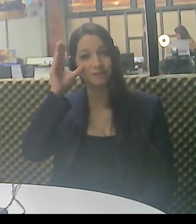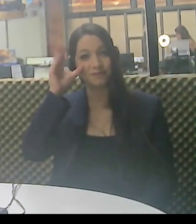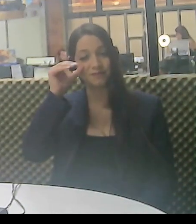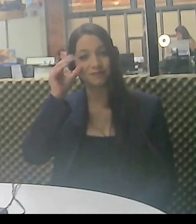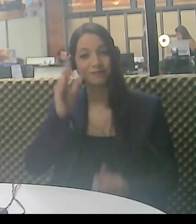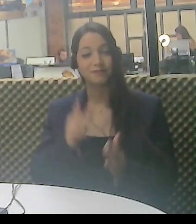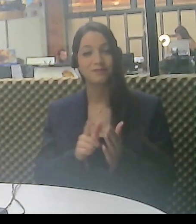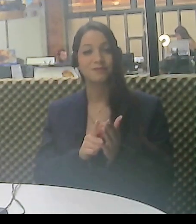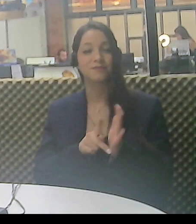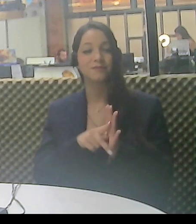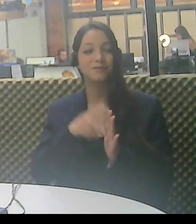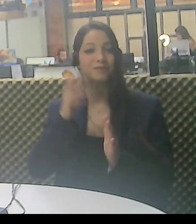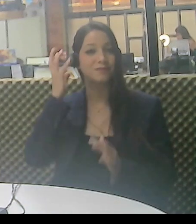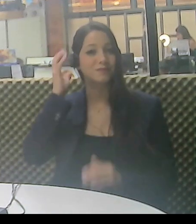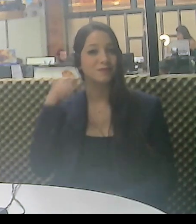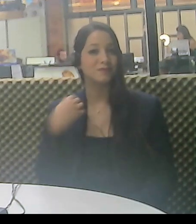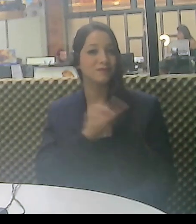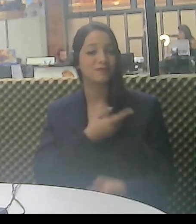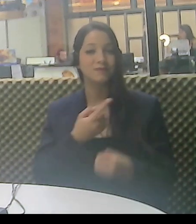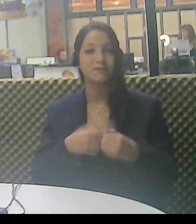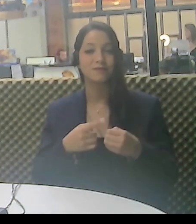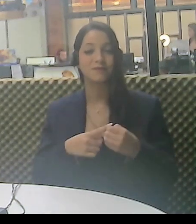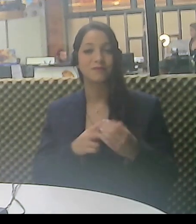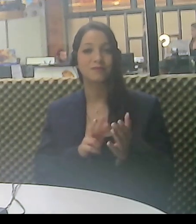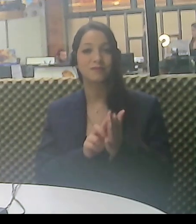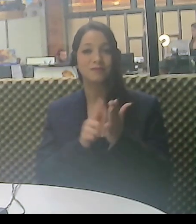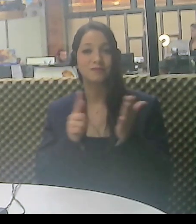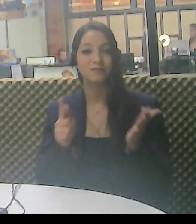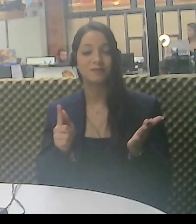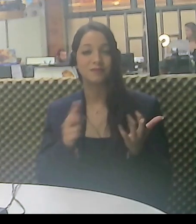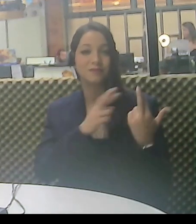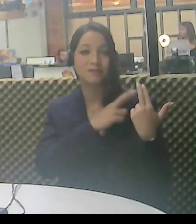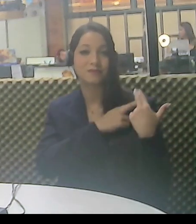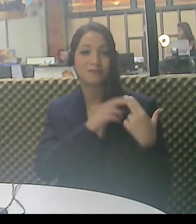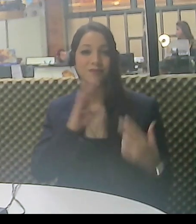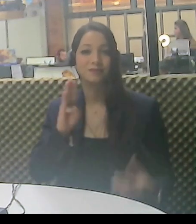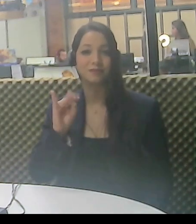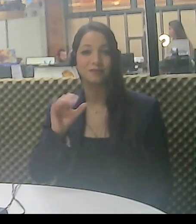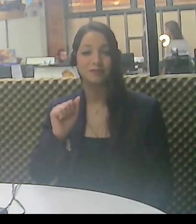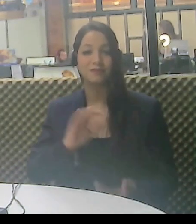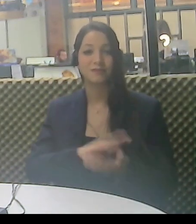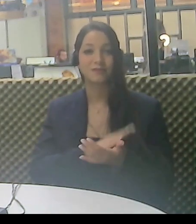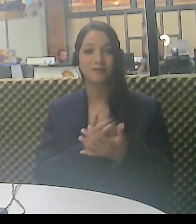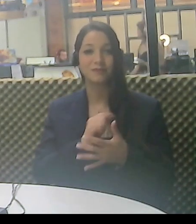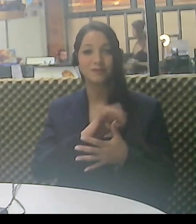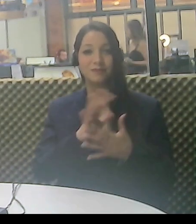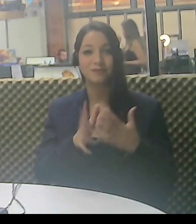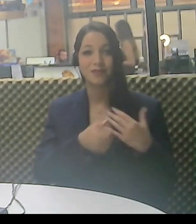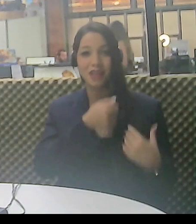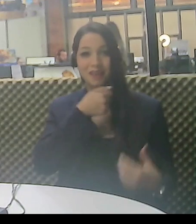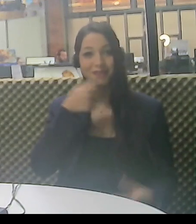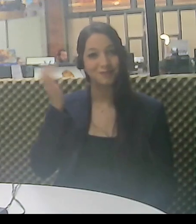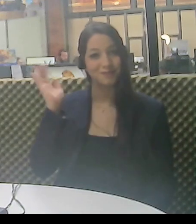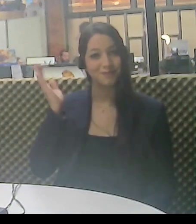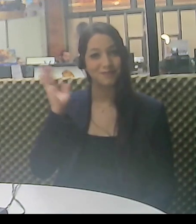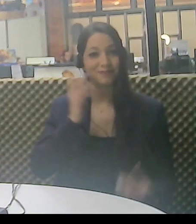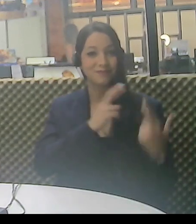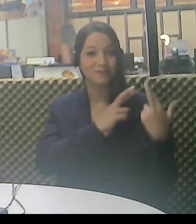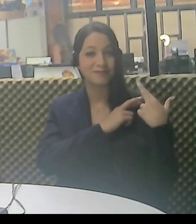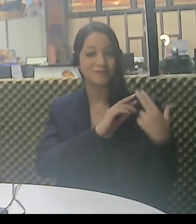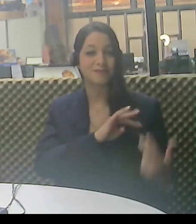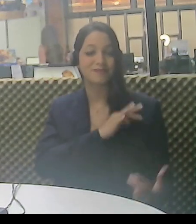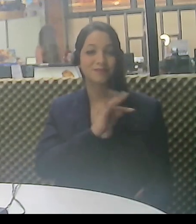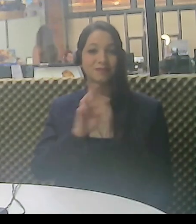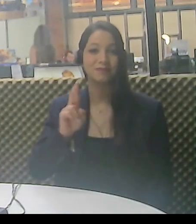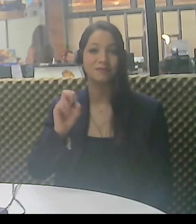sua audiência, Rádio Nossa Cidade. Jornalista responsável pela edição, Bia Montes. Tradução em Libras, Amanda Valentim.